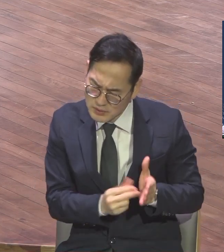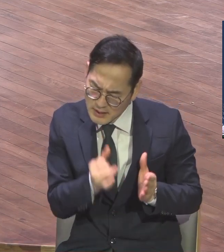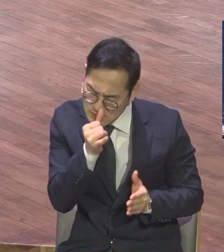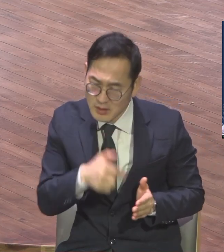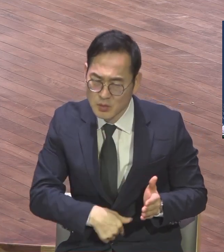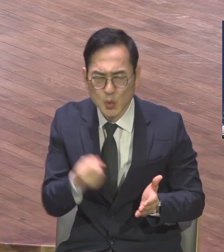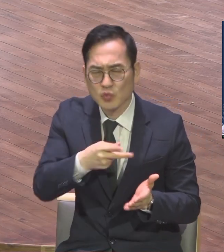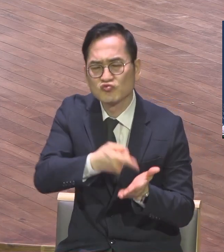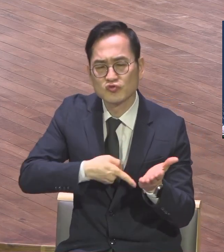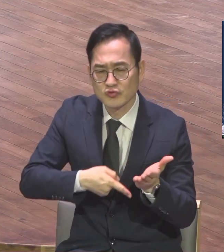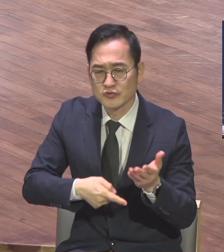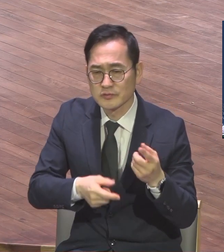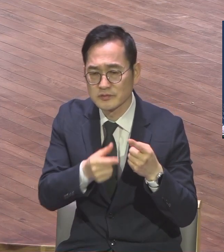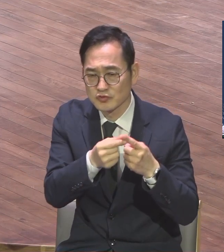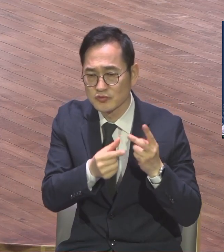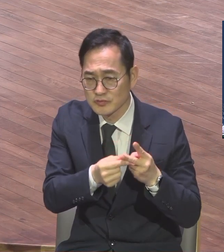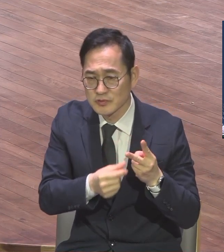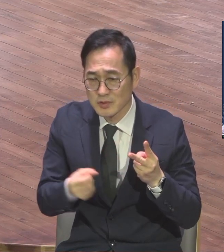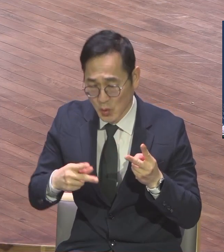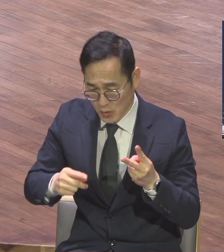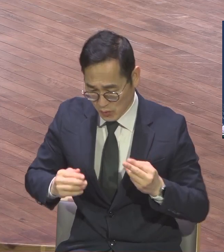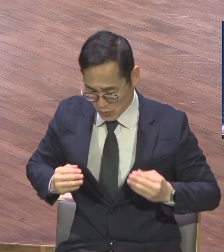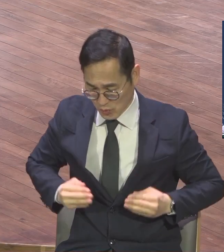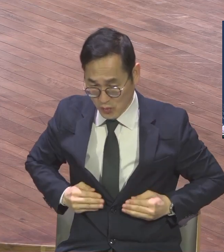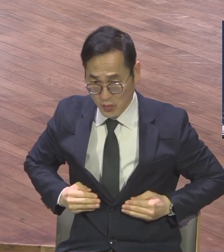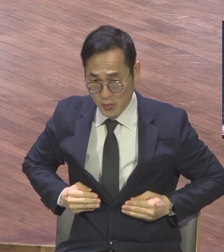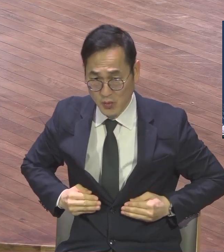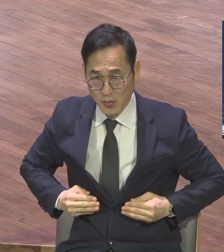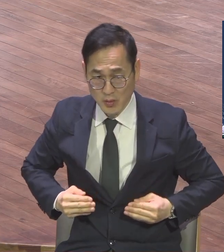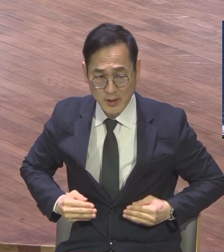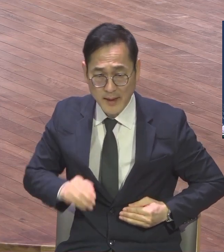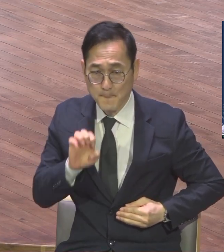그리고 같은 해 12월에는 또 폐암 수술을 받았어요.